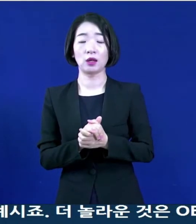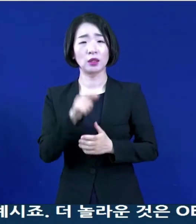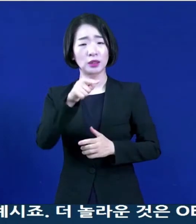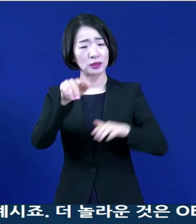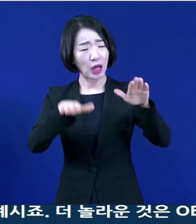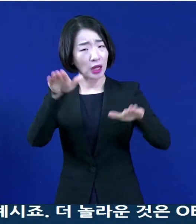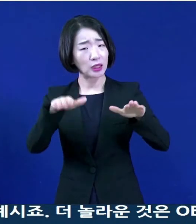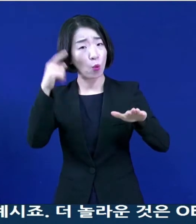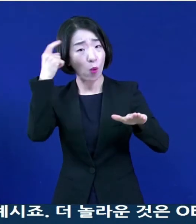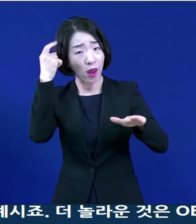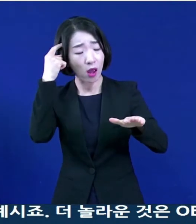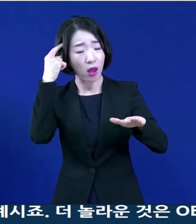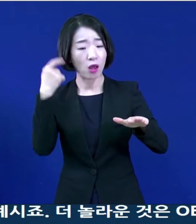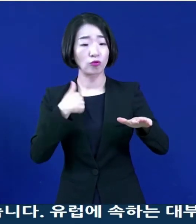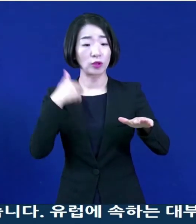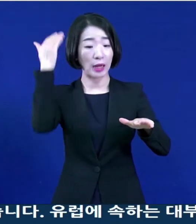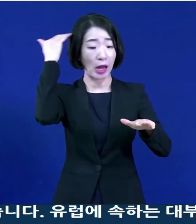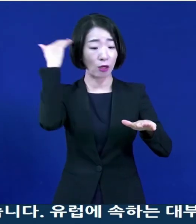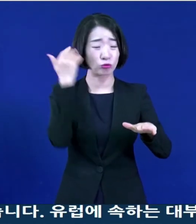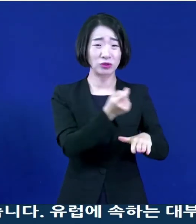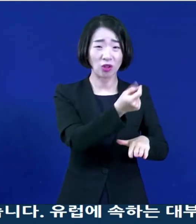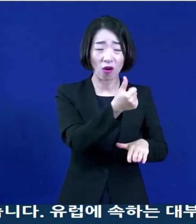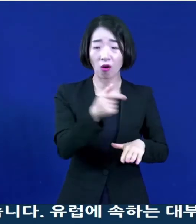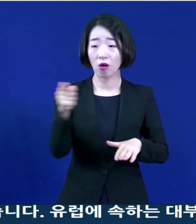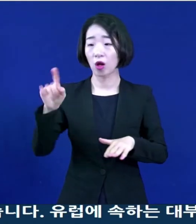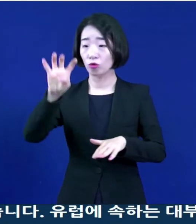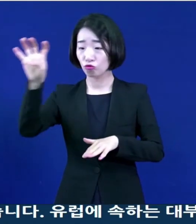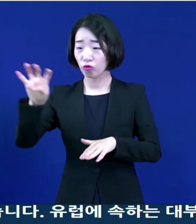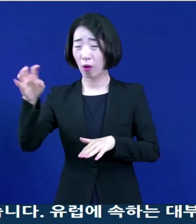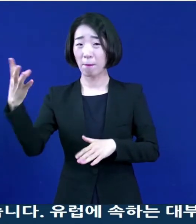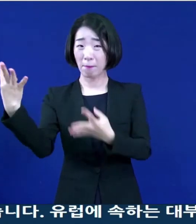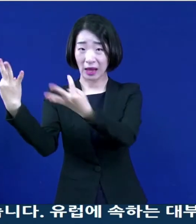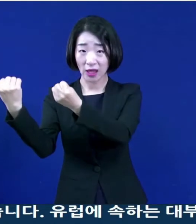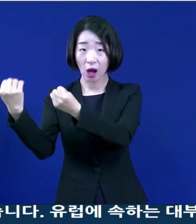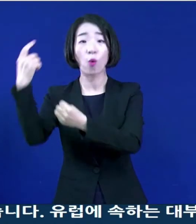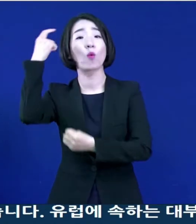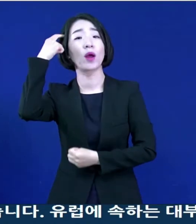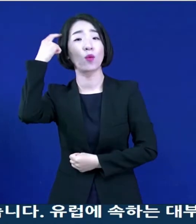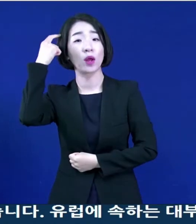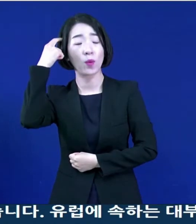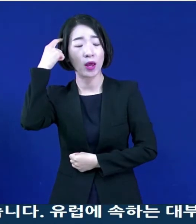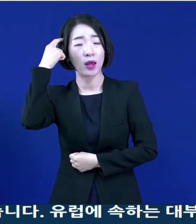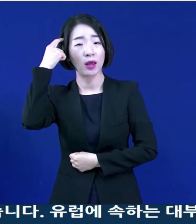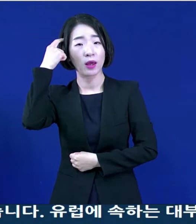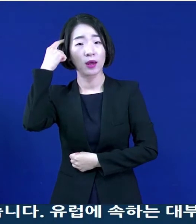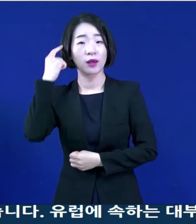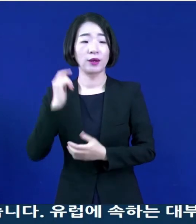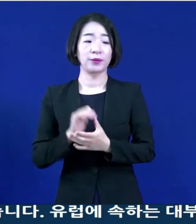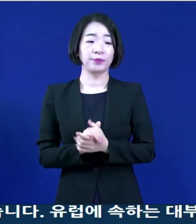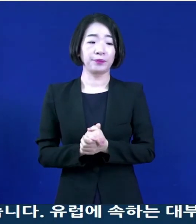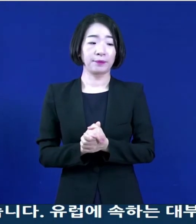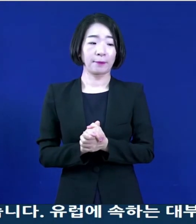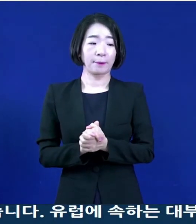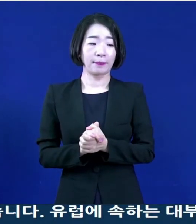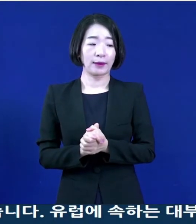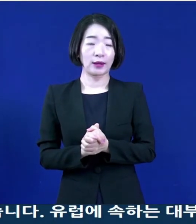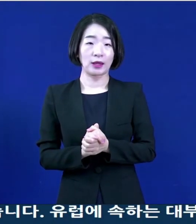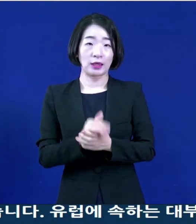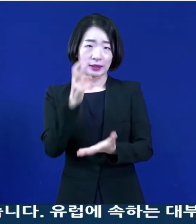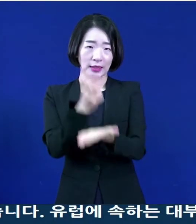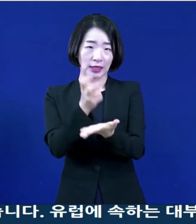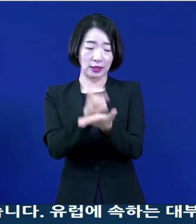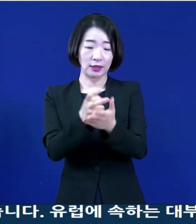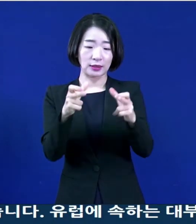어떤 상태를 장애라고 규정하느냐에 따라서 차이가 있기 때문에 나타난 현상입니다. 유럽의 경우